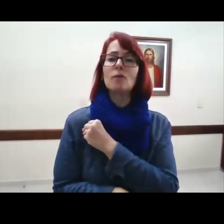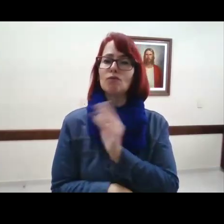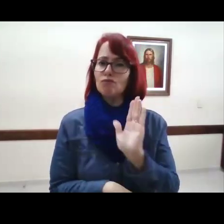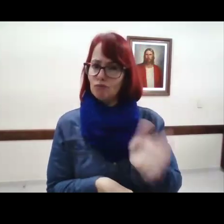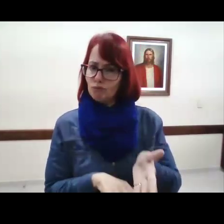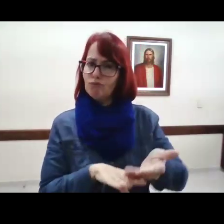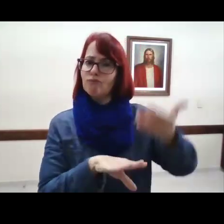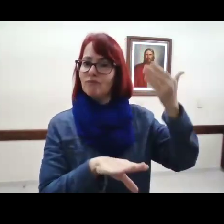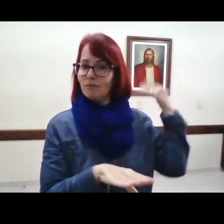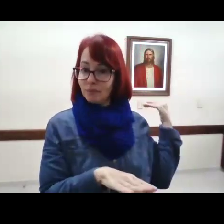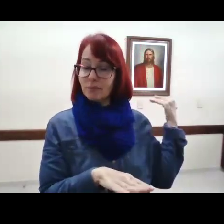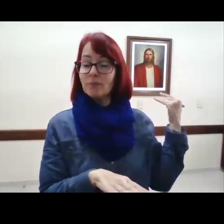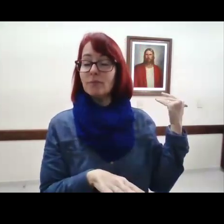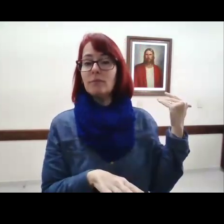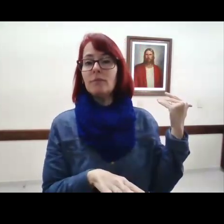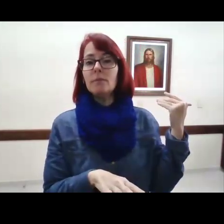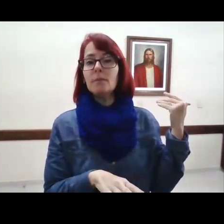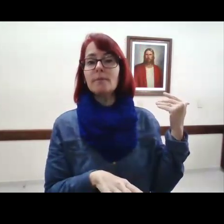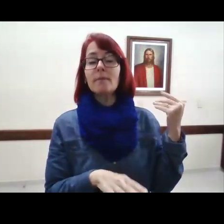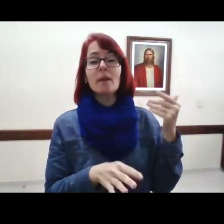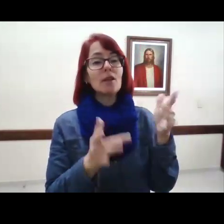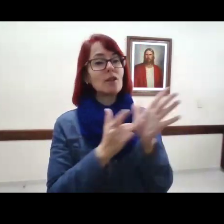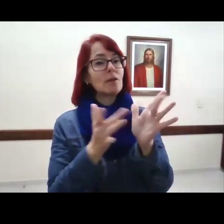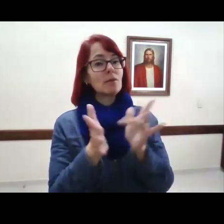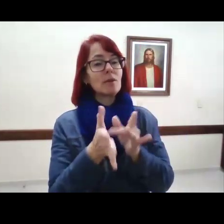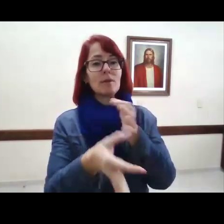eles, e a sua expiação, ela é infinita,